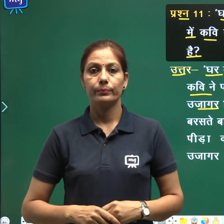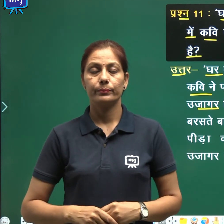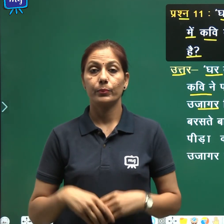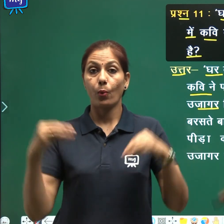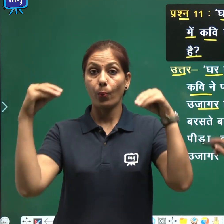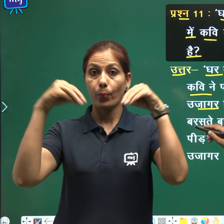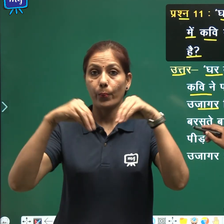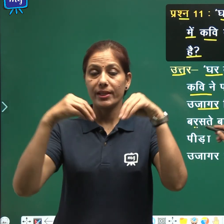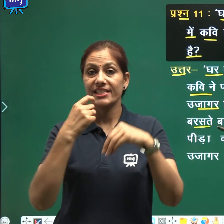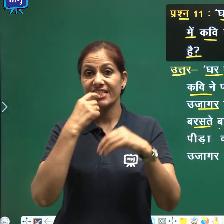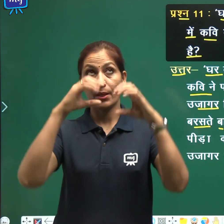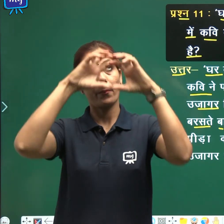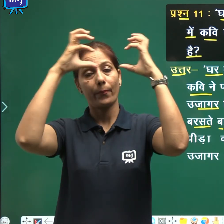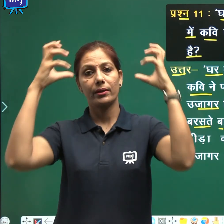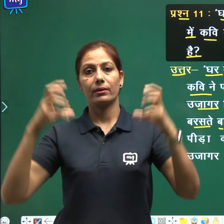बरसते बादल